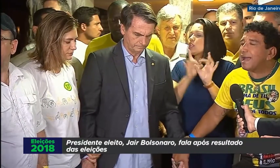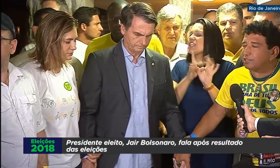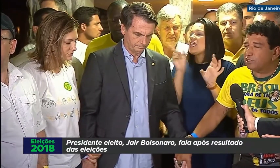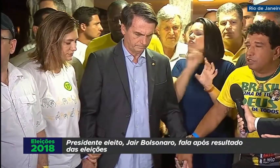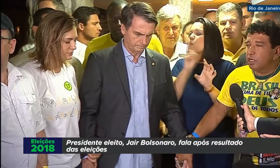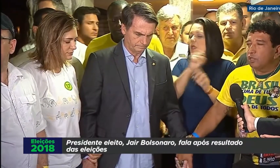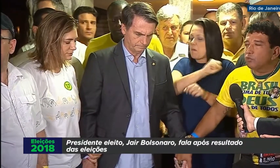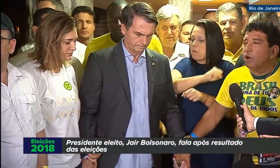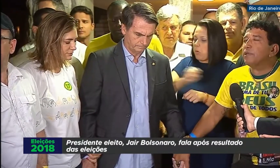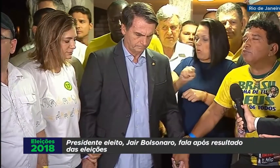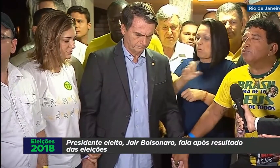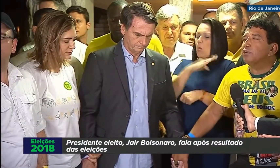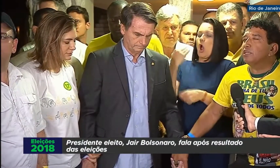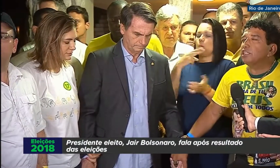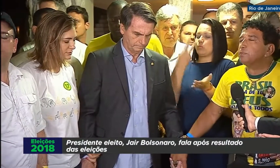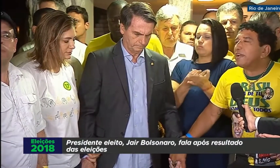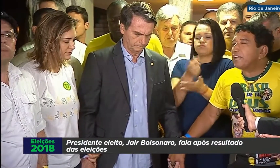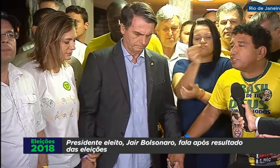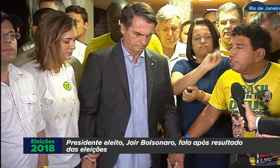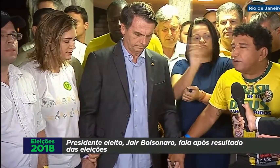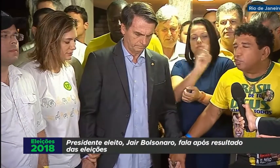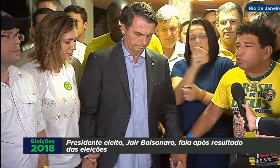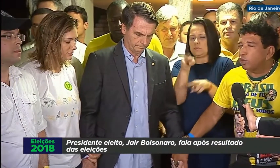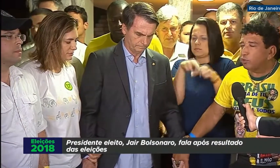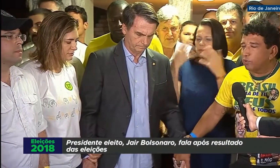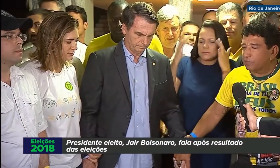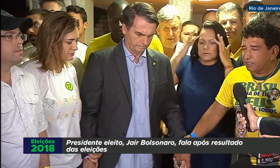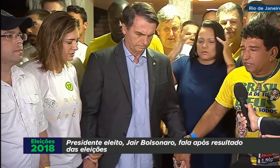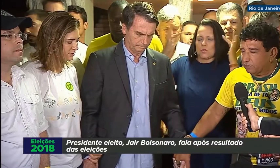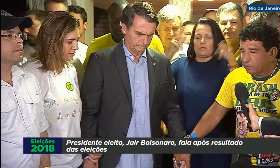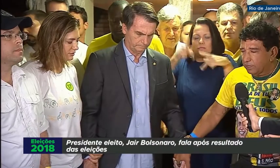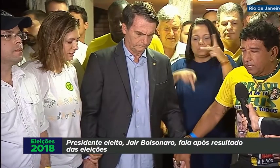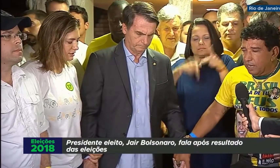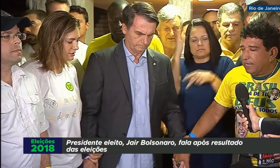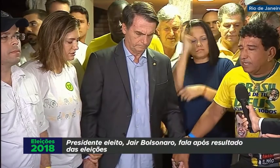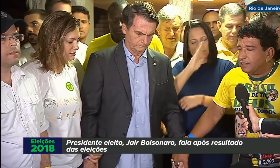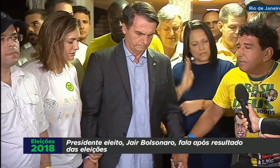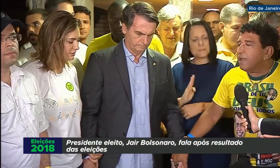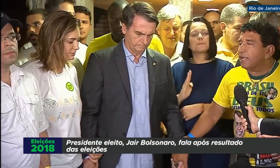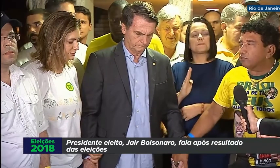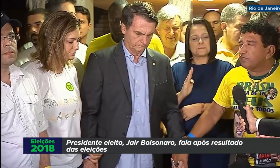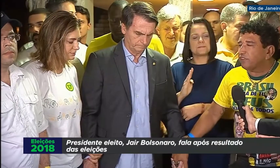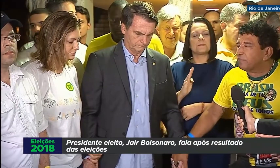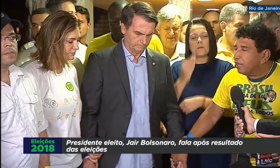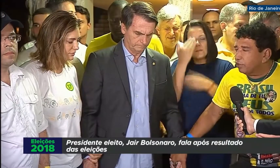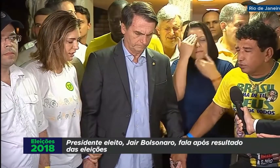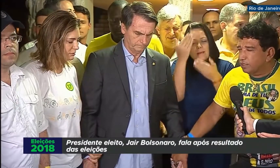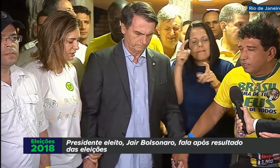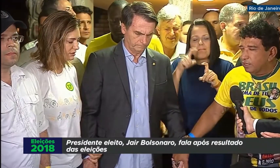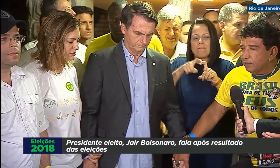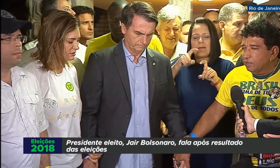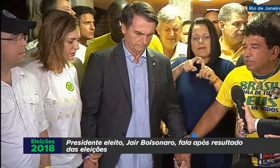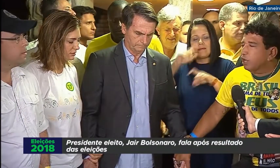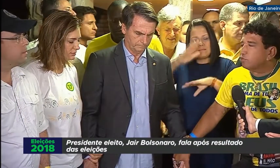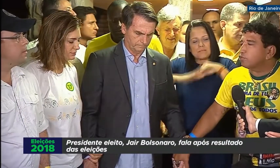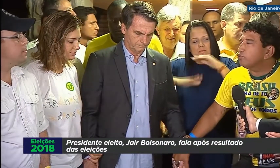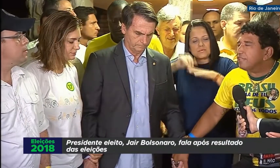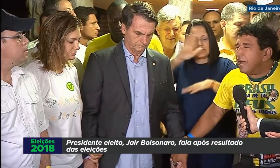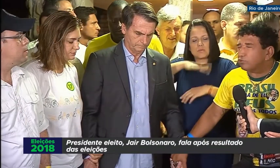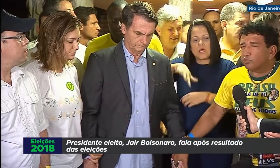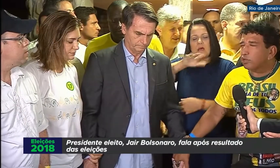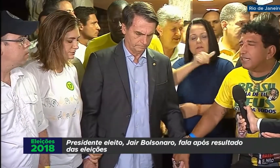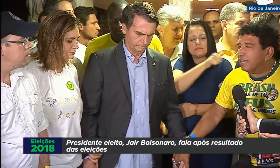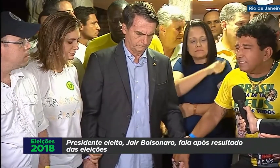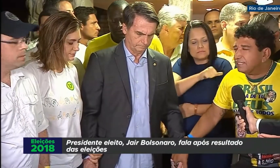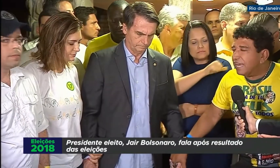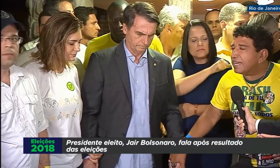o tragasse no momento de expectativa e de sonho do povo brasileiro. Agradecer médicos, enfermeiros, ó Deus, os